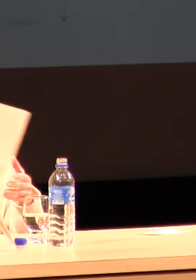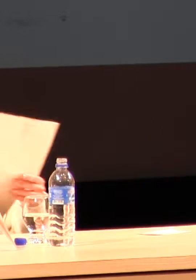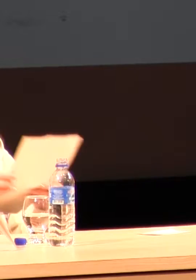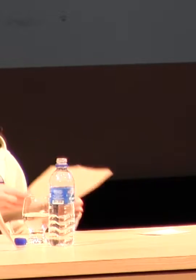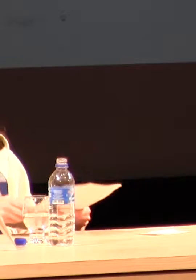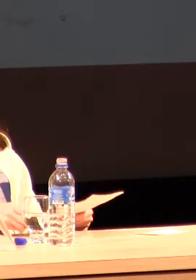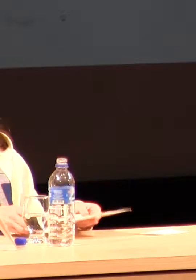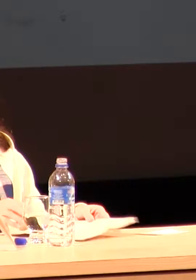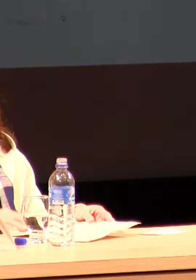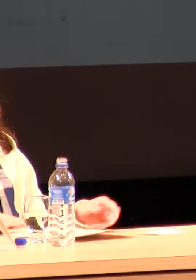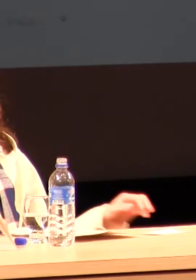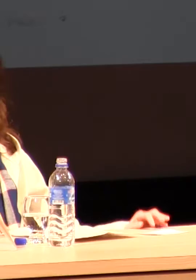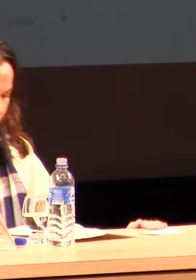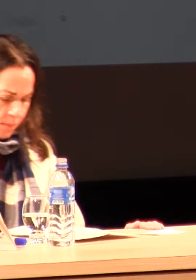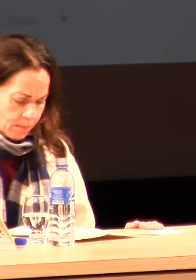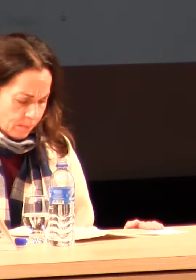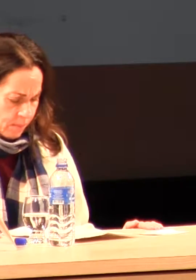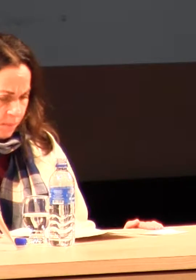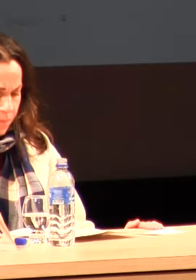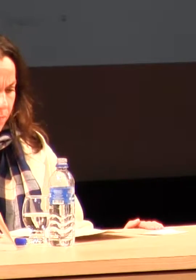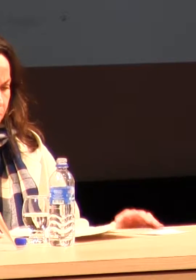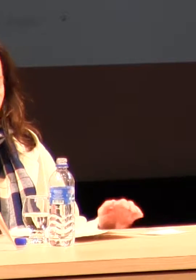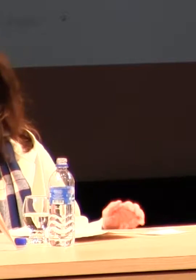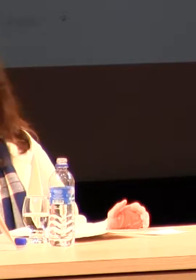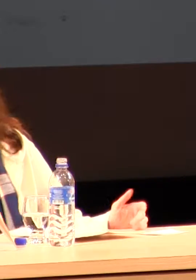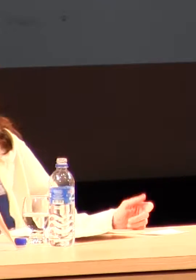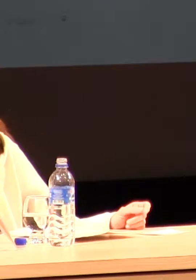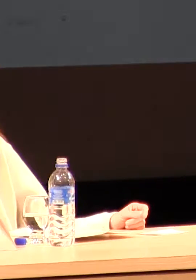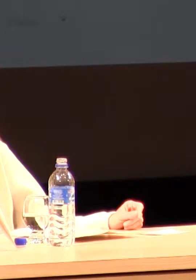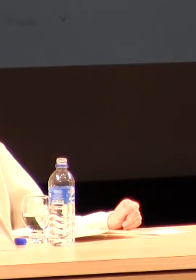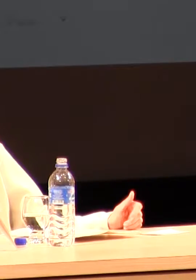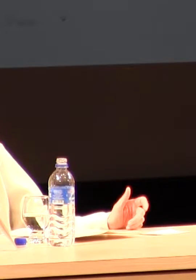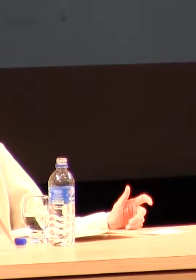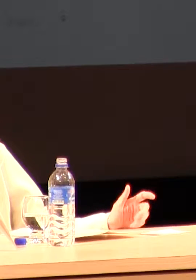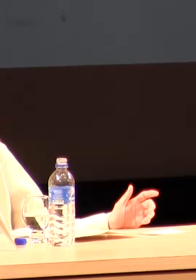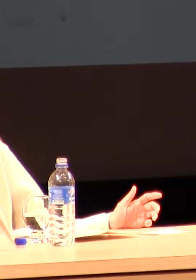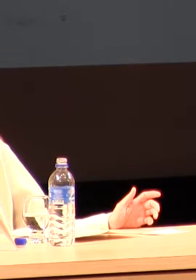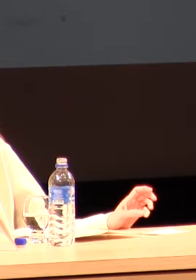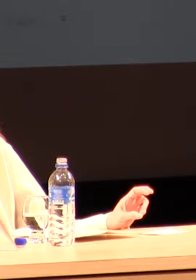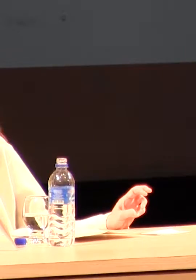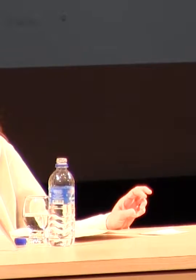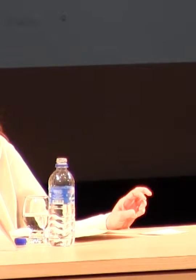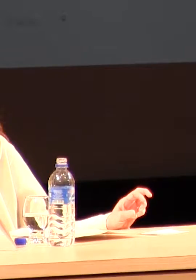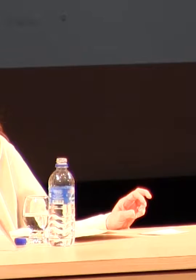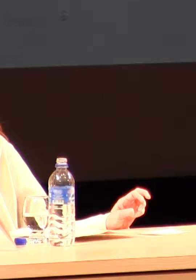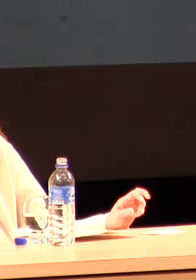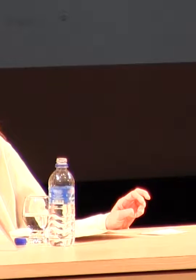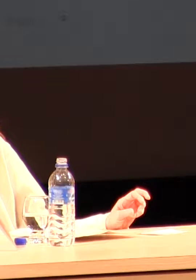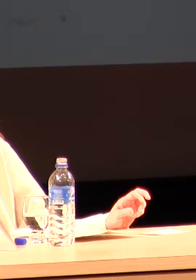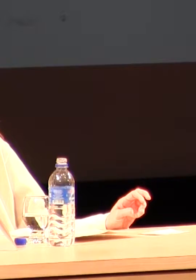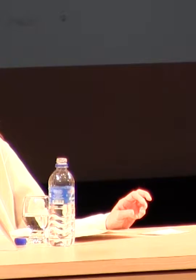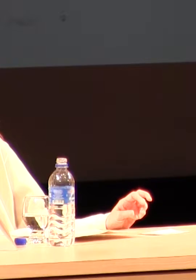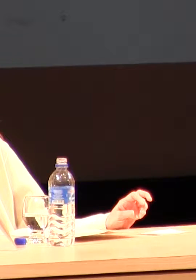me me tiveram junto a vocês e eu então azul eu junto a